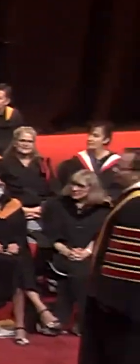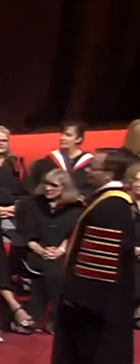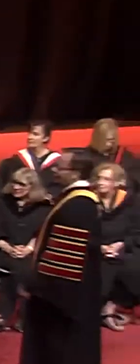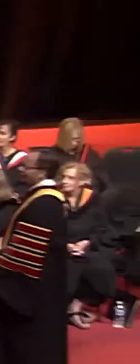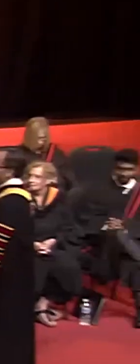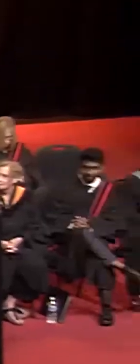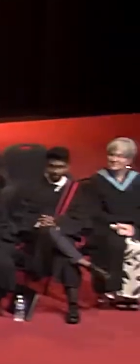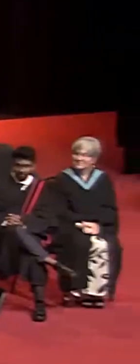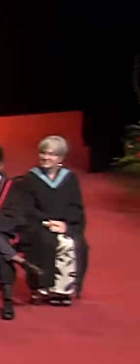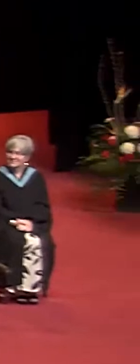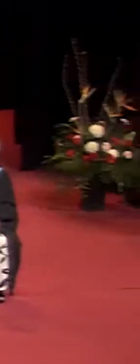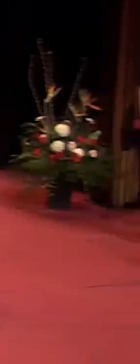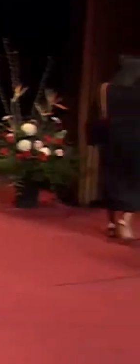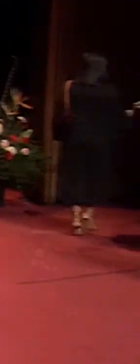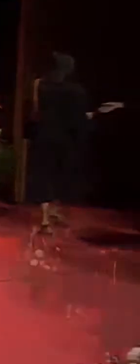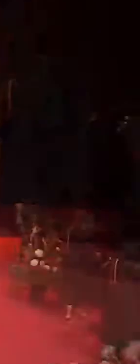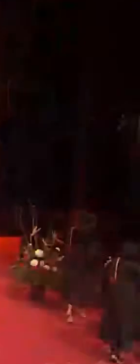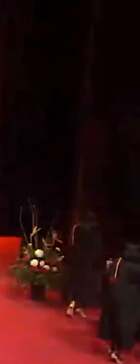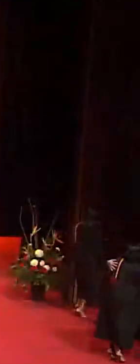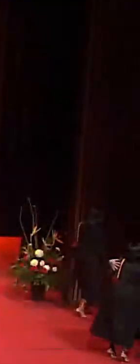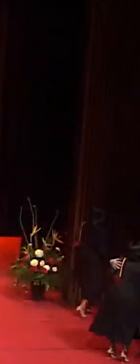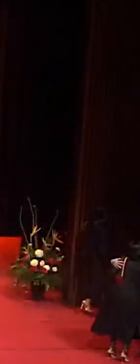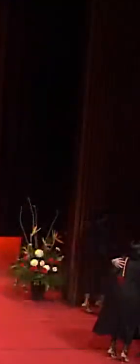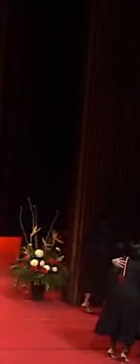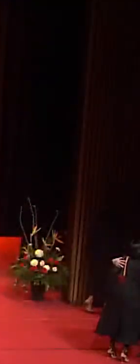Darshan Baldavbhai Patel.